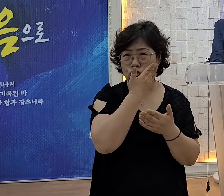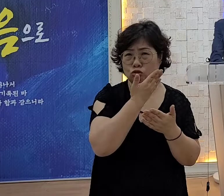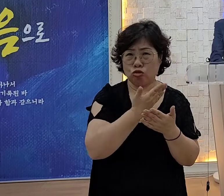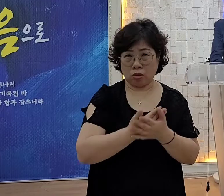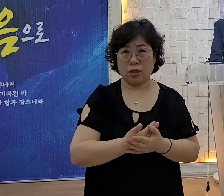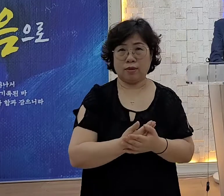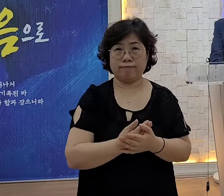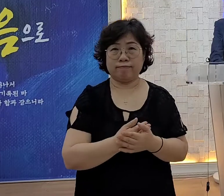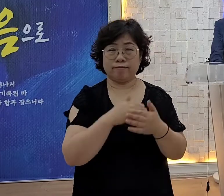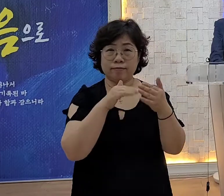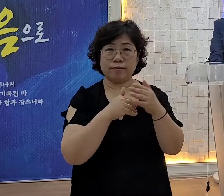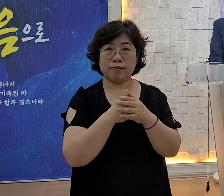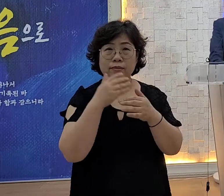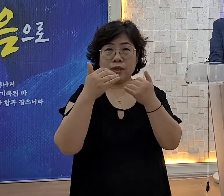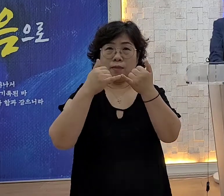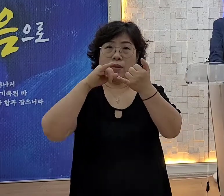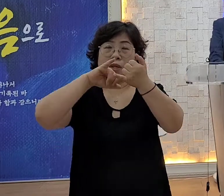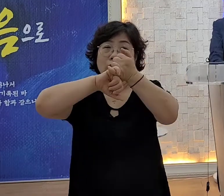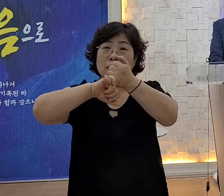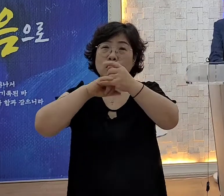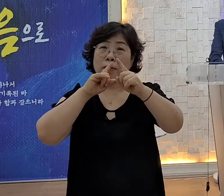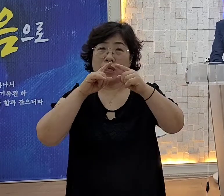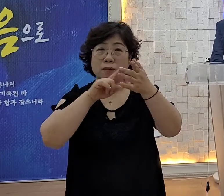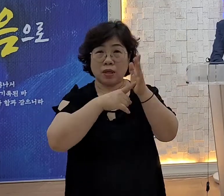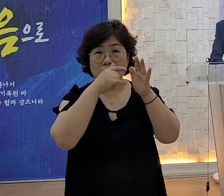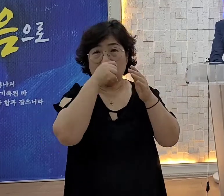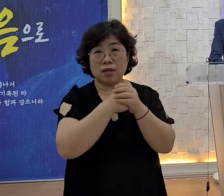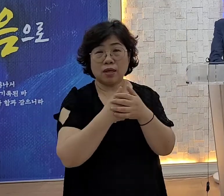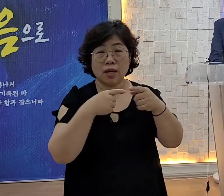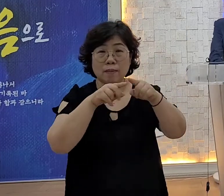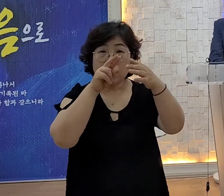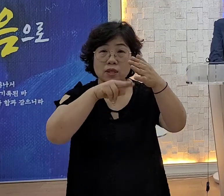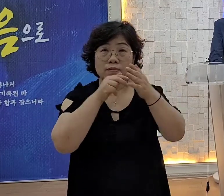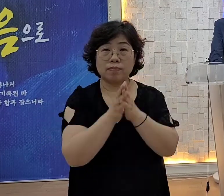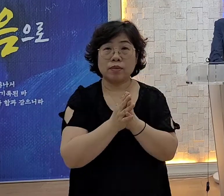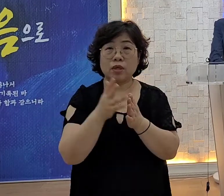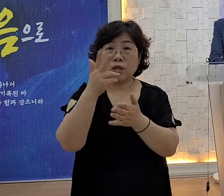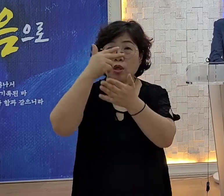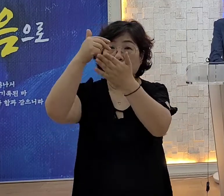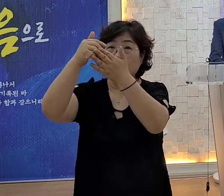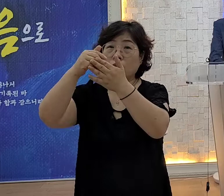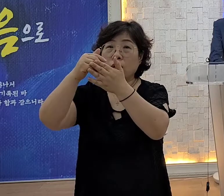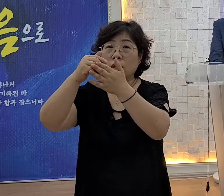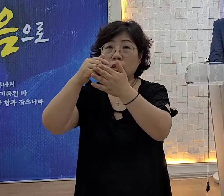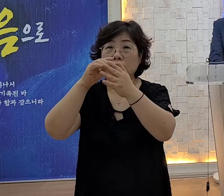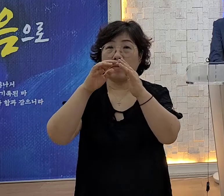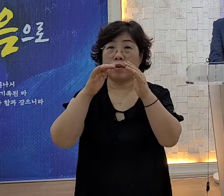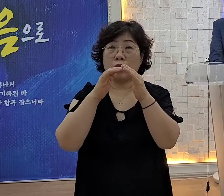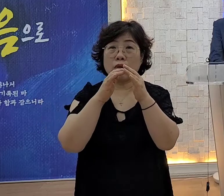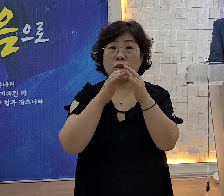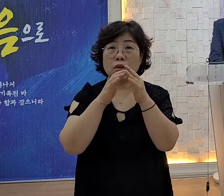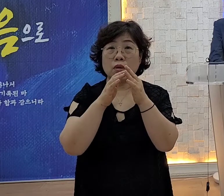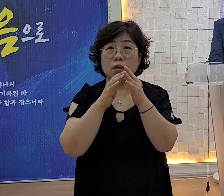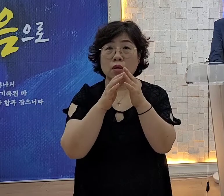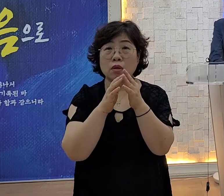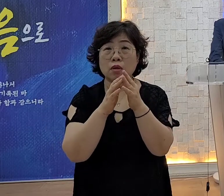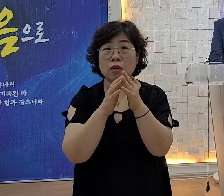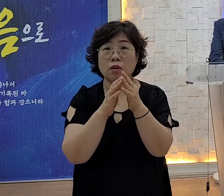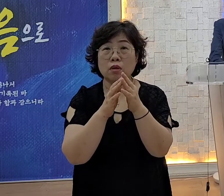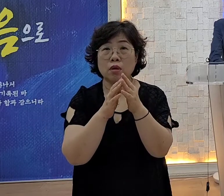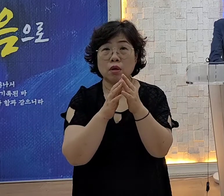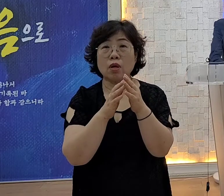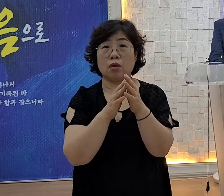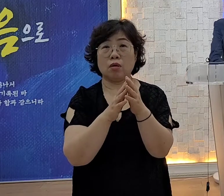구절입니다. 또 하나님의 약속의 말씀. 우리 4절 5절 다 같이 읽어보겠습니다. 시작. 그 사람이 내 상속자가